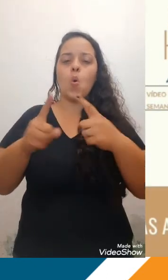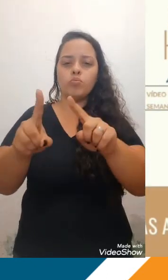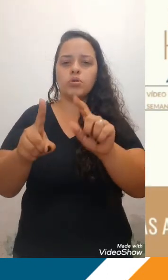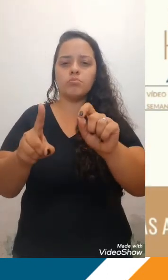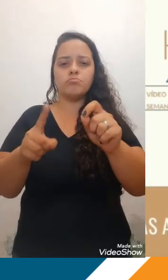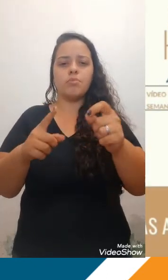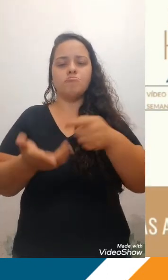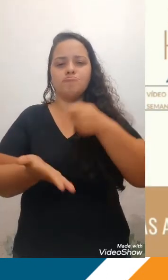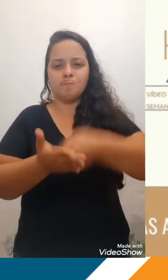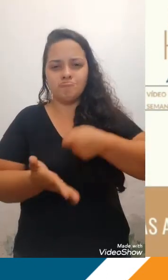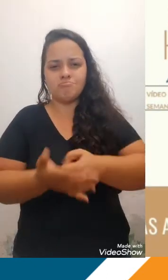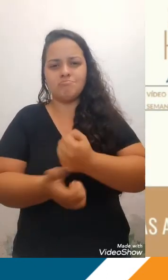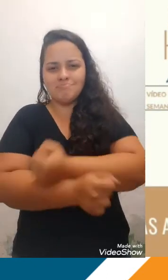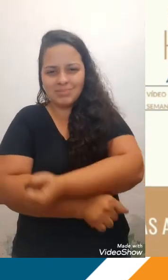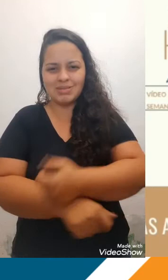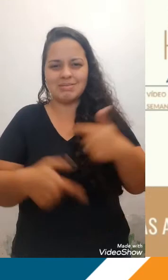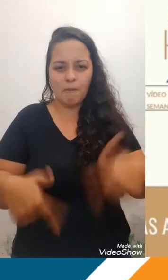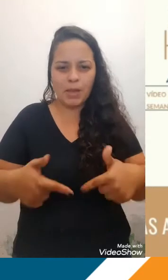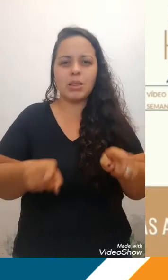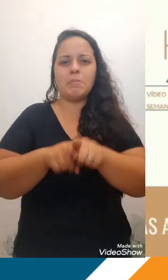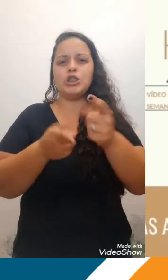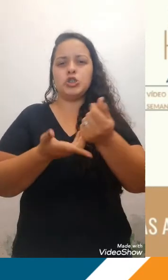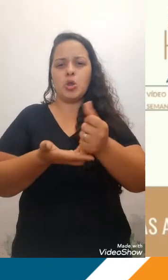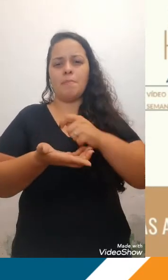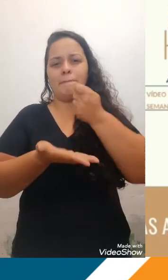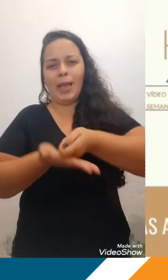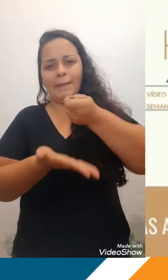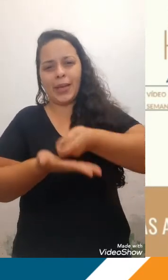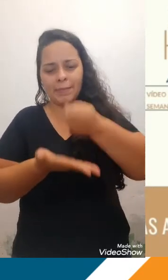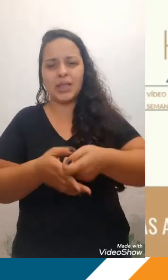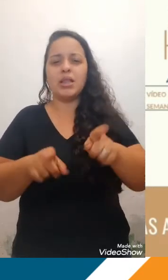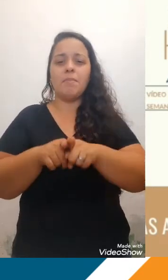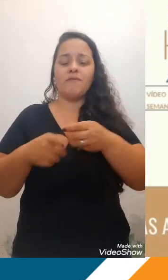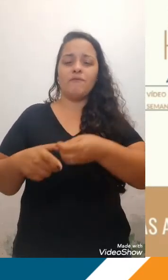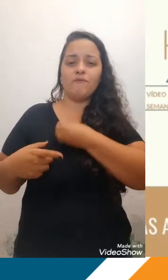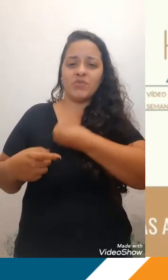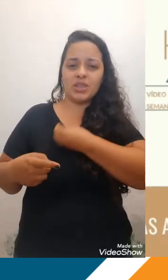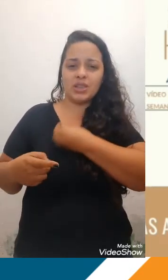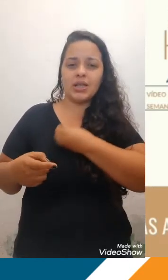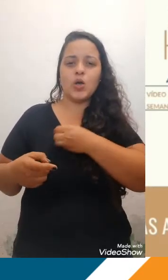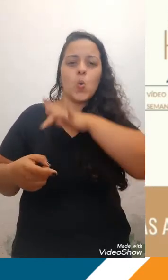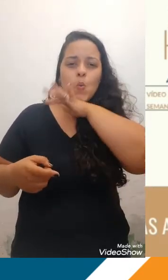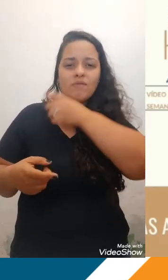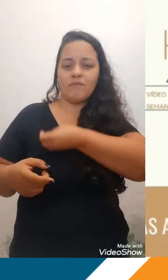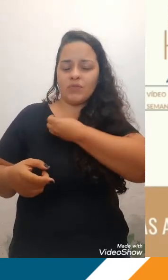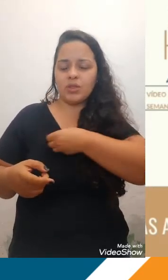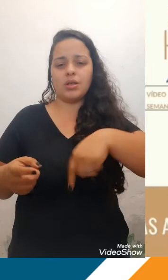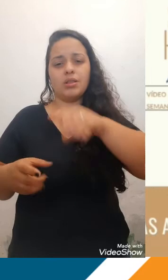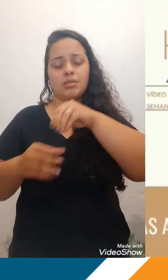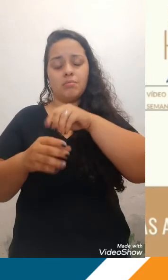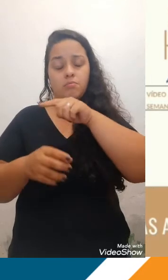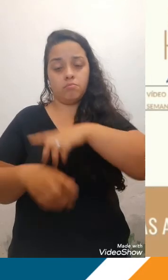a mão de obra forçada, os altos impostos e a péssima condição de vida imposta sobre os